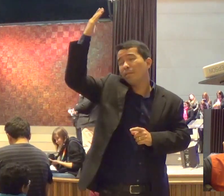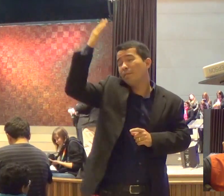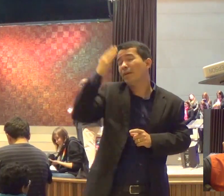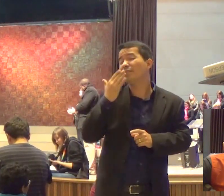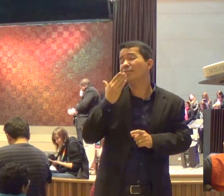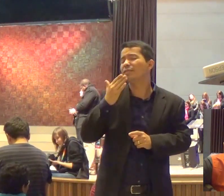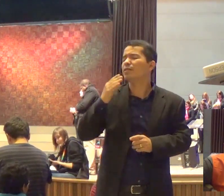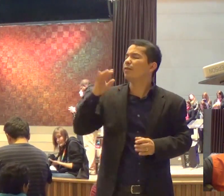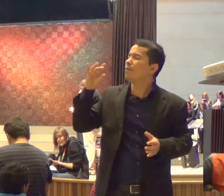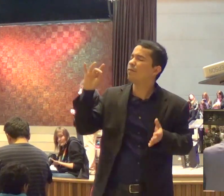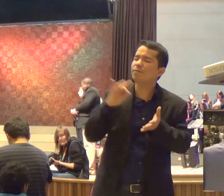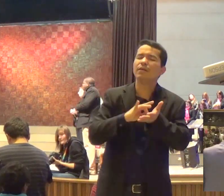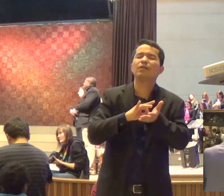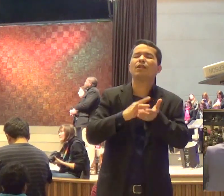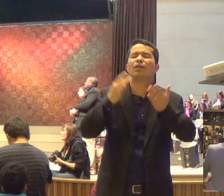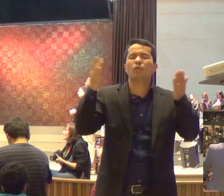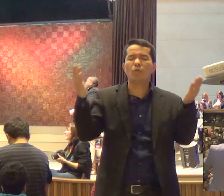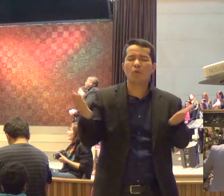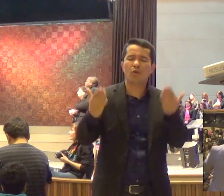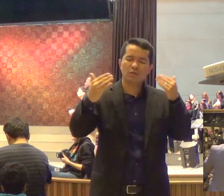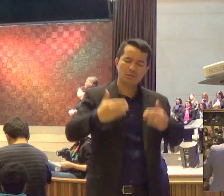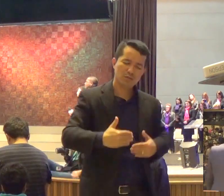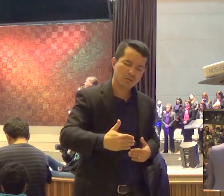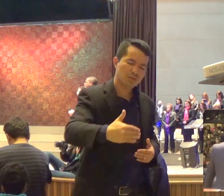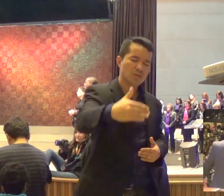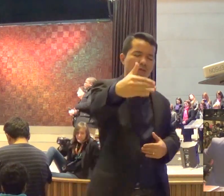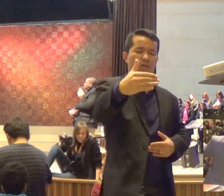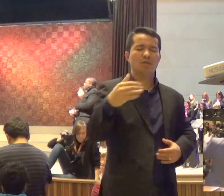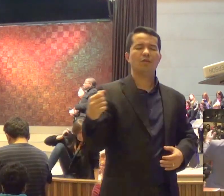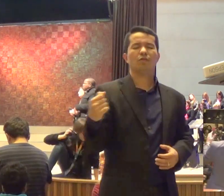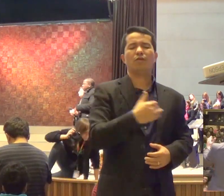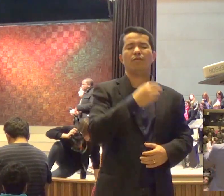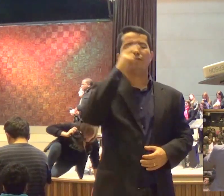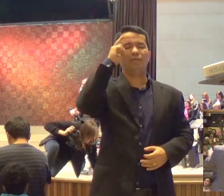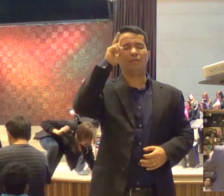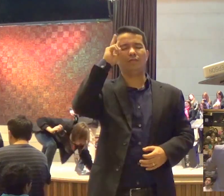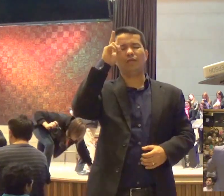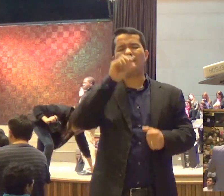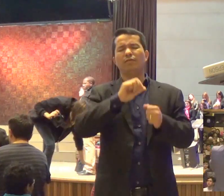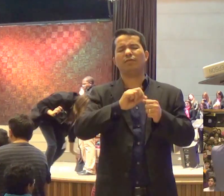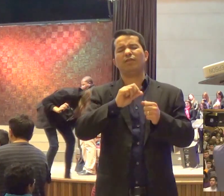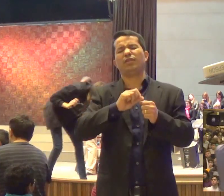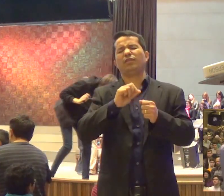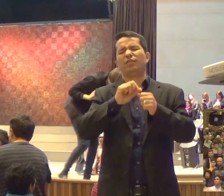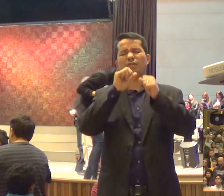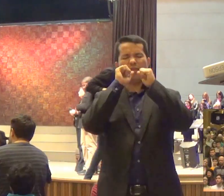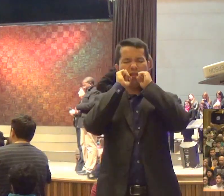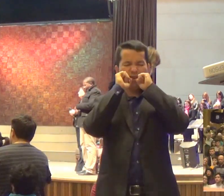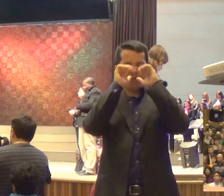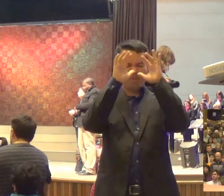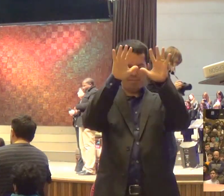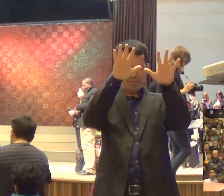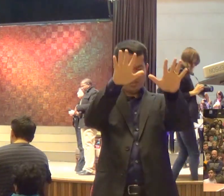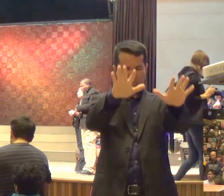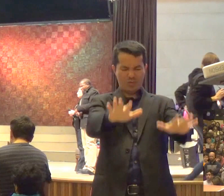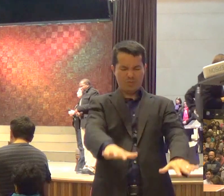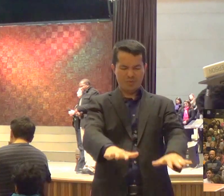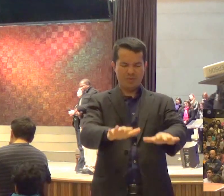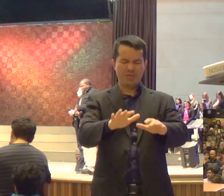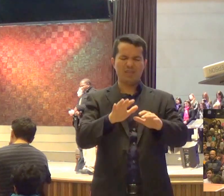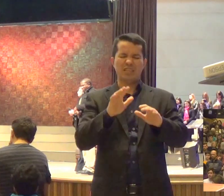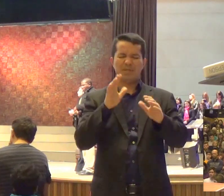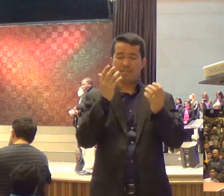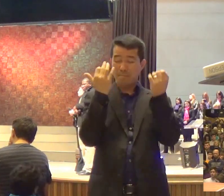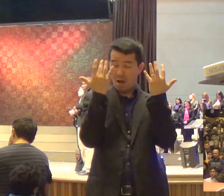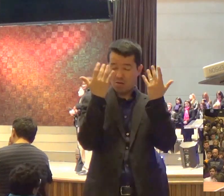sim na vida deles a partir de hoje faz assim pai estende as suas mãos de benção estende as tuas mãos de